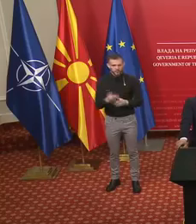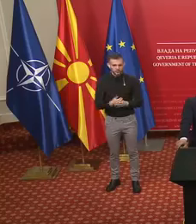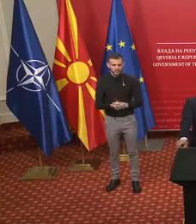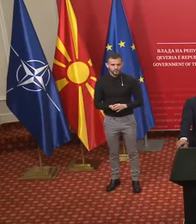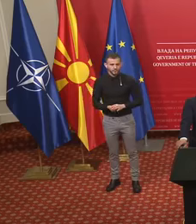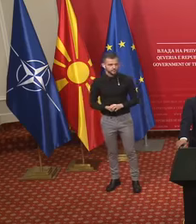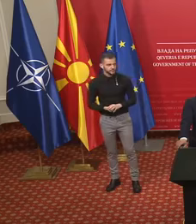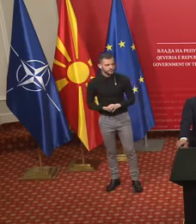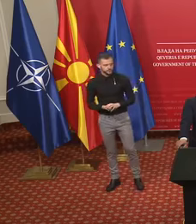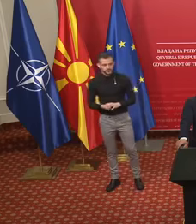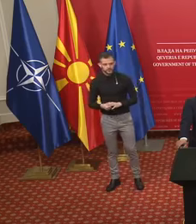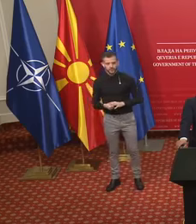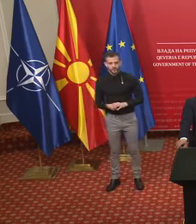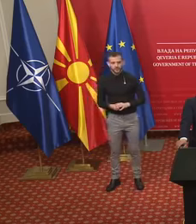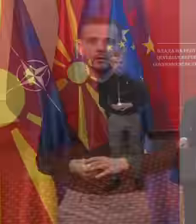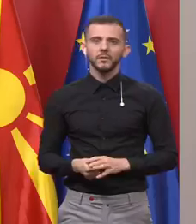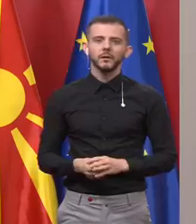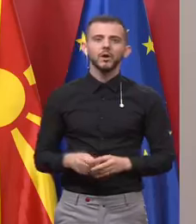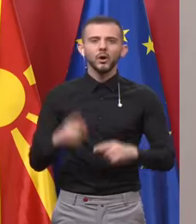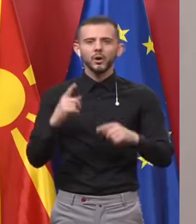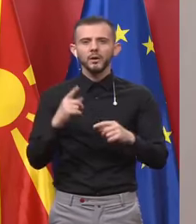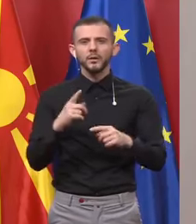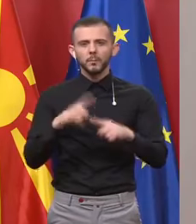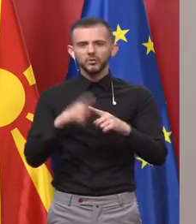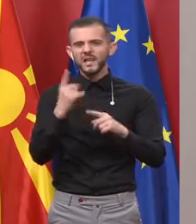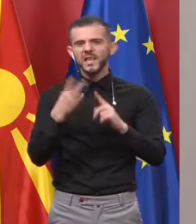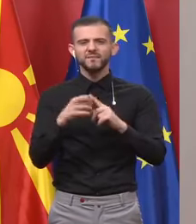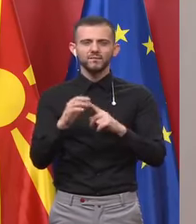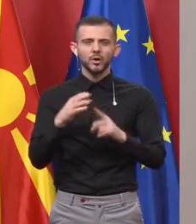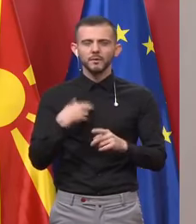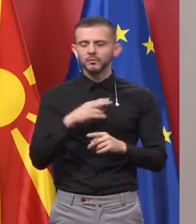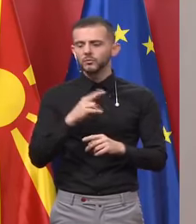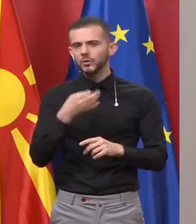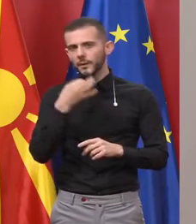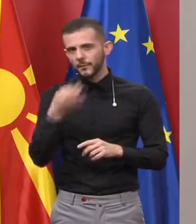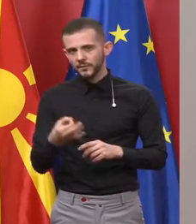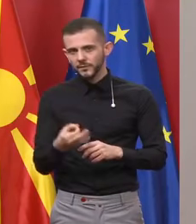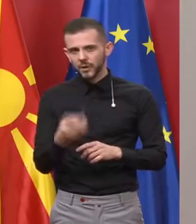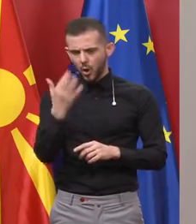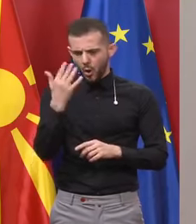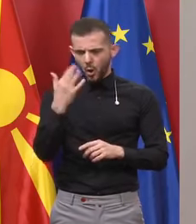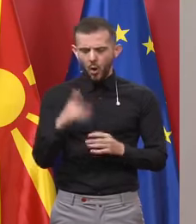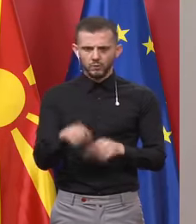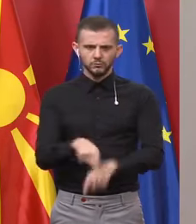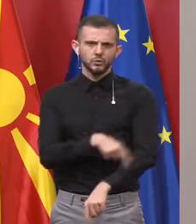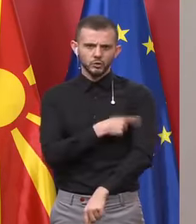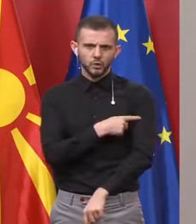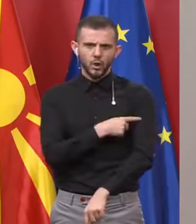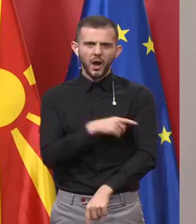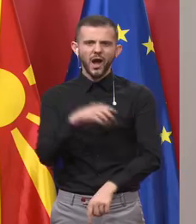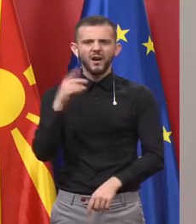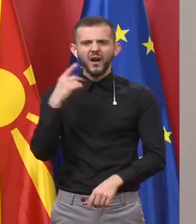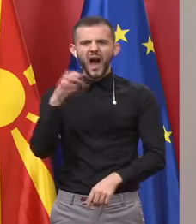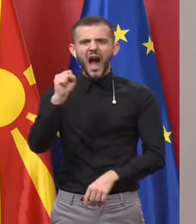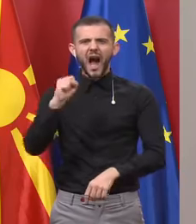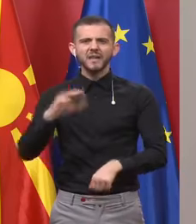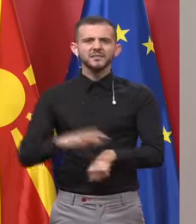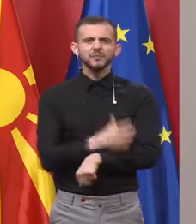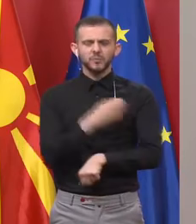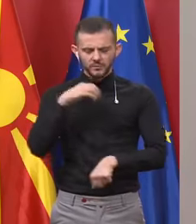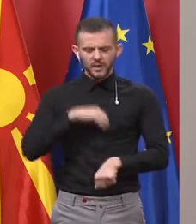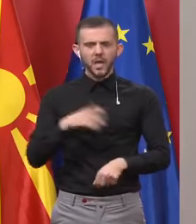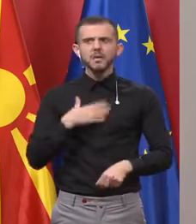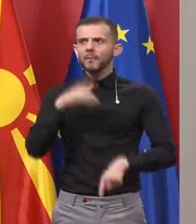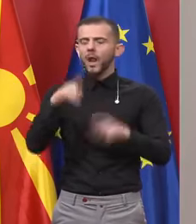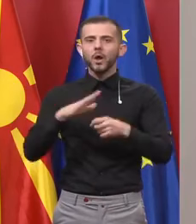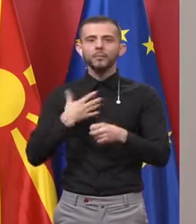Прашањето беше од Плюс Инфо. Исто од Плюс Инфо има уште едно прашање. Колку долго асимптоматските носители може да го носат вирусот и